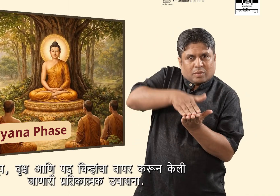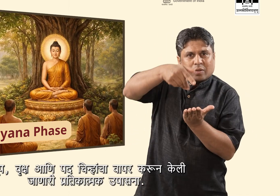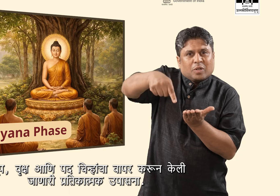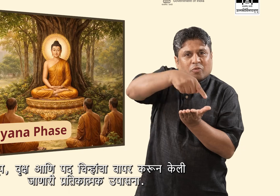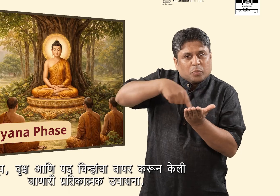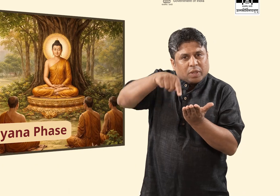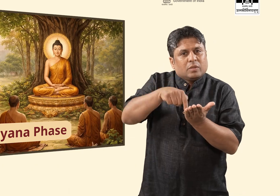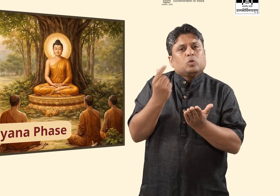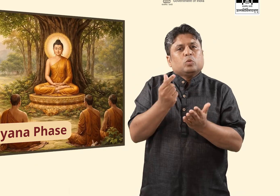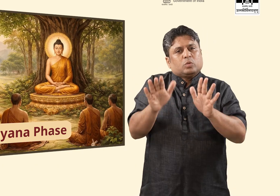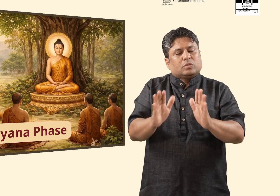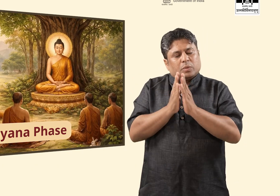उपासना.